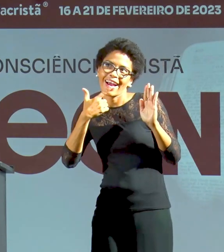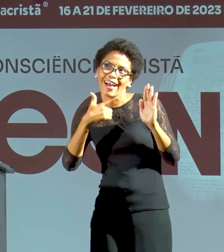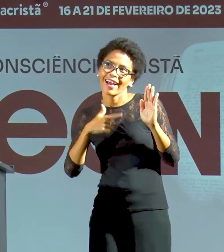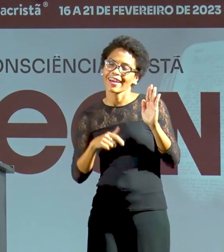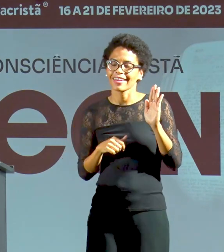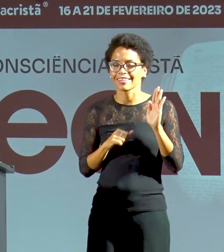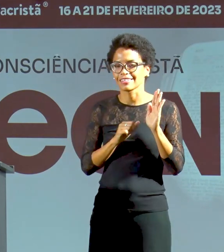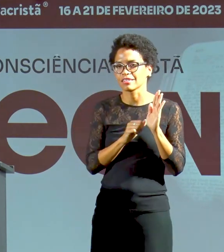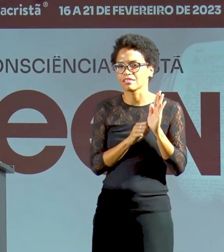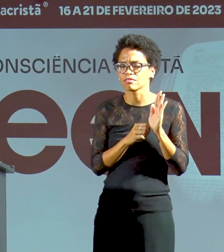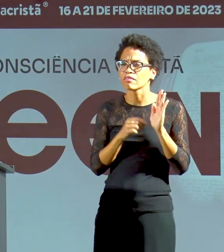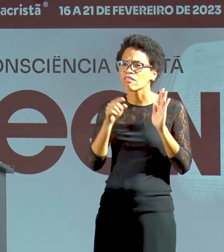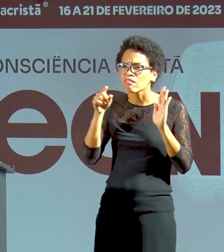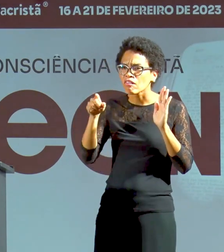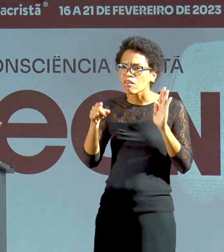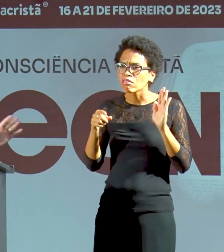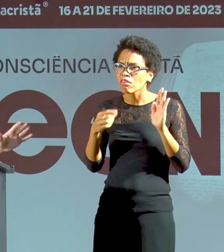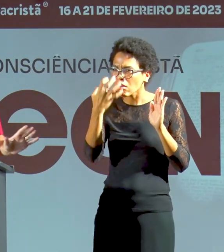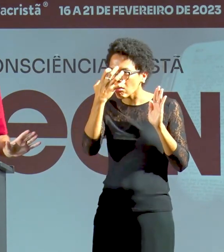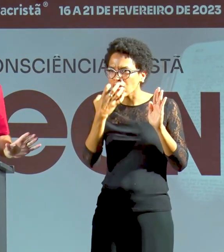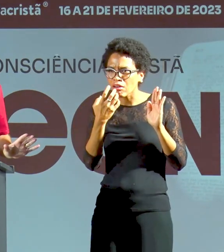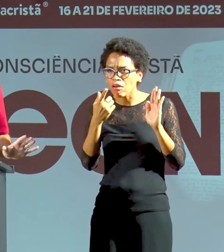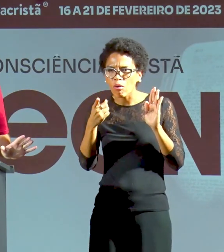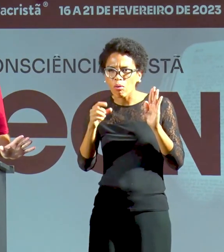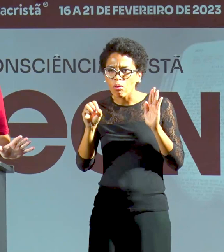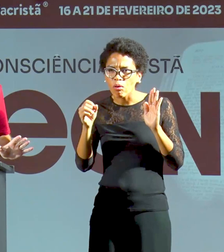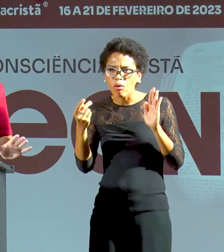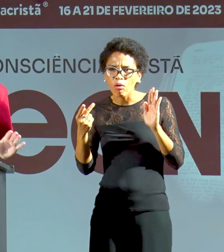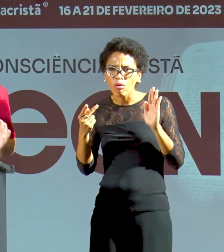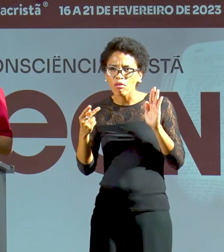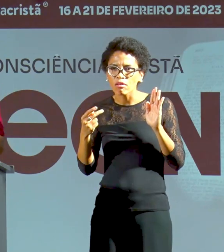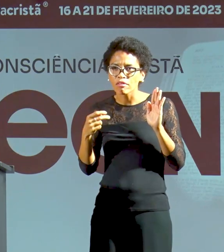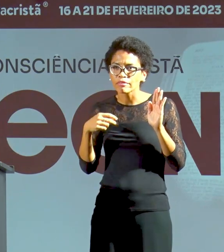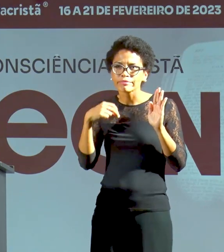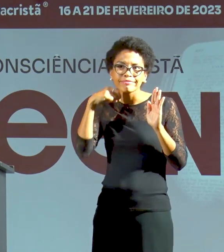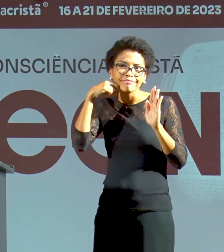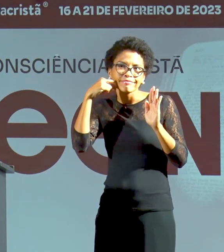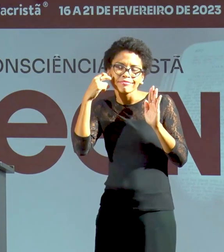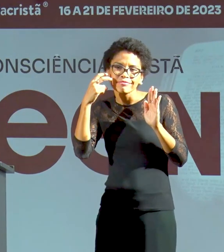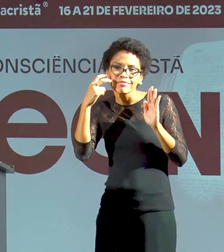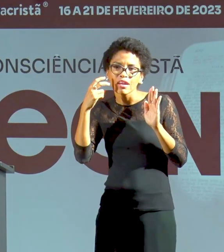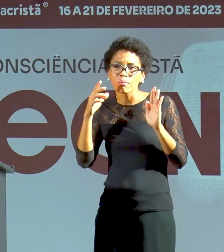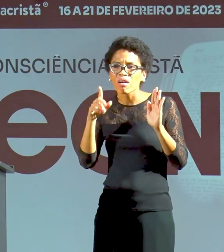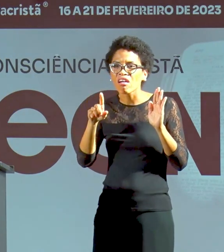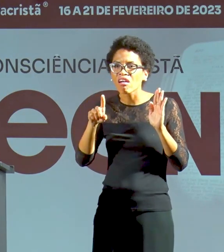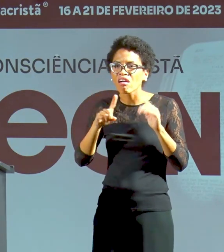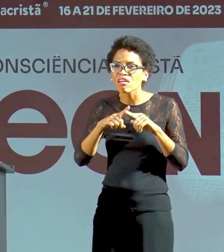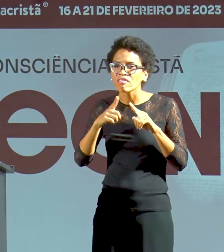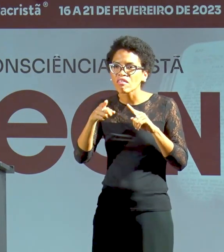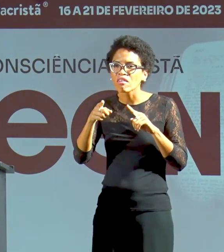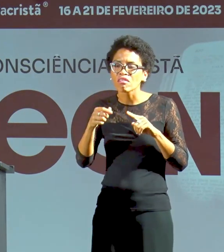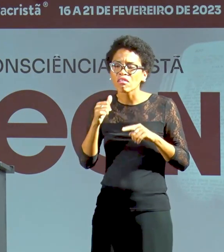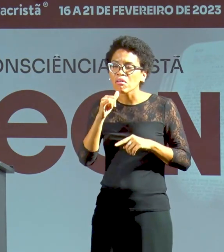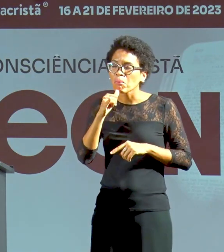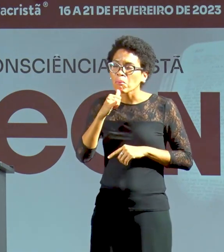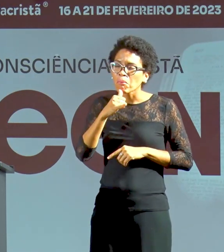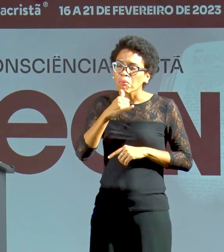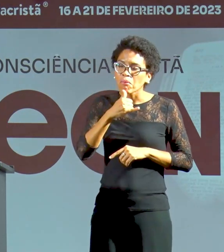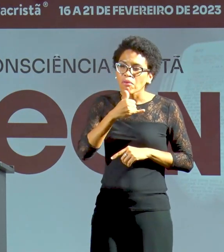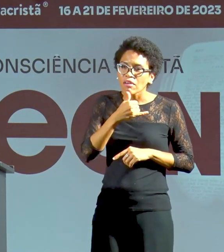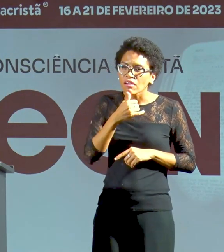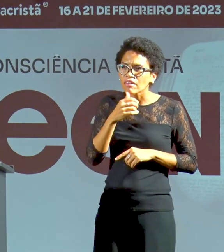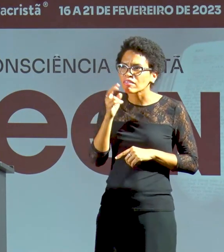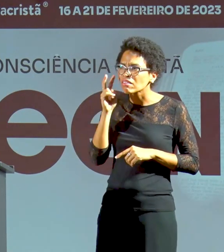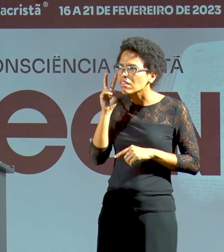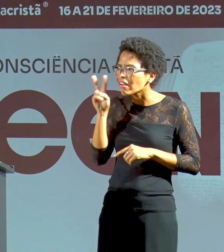como é que você é porque ser tímido não é problema mas às vezes é um poço de tristeza Sabe aquela pessoa que você olha no